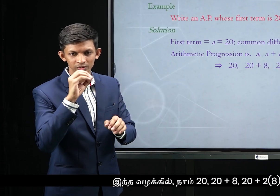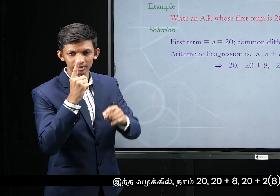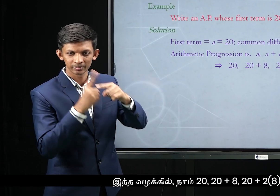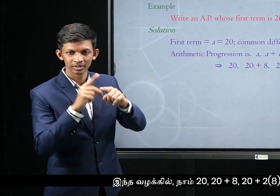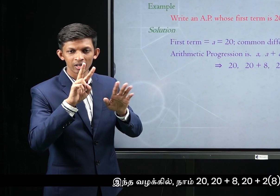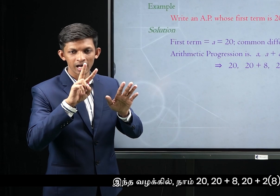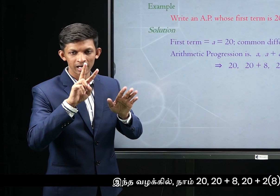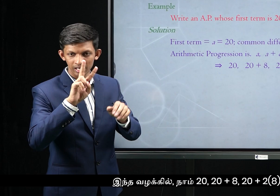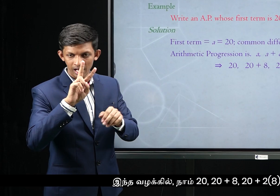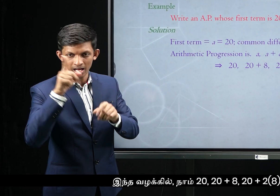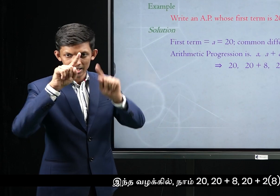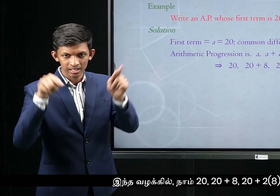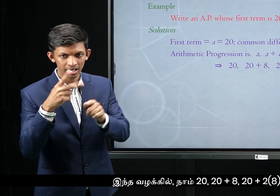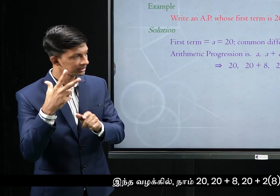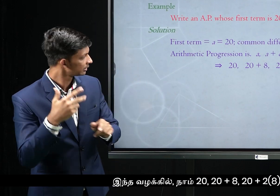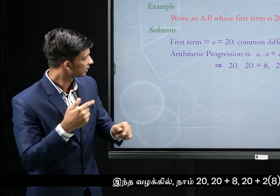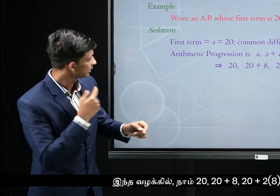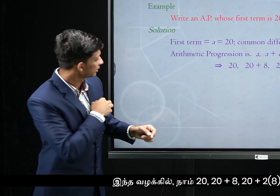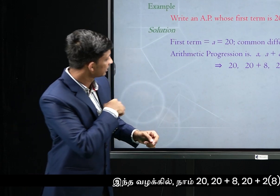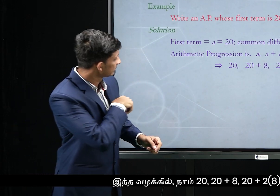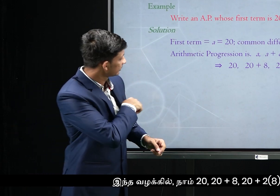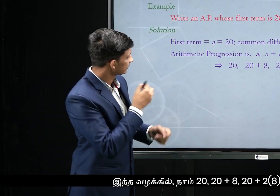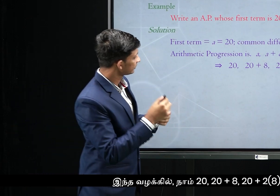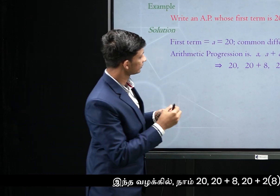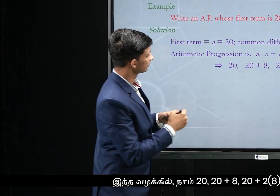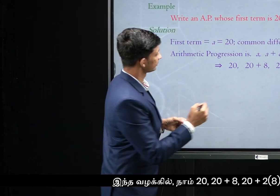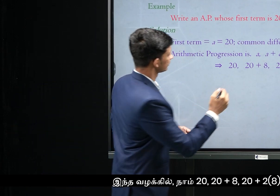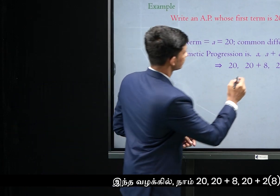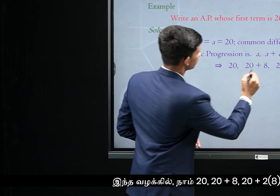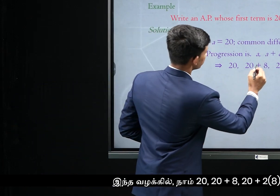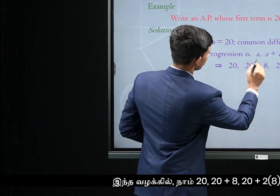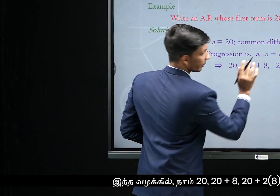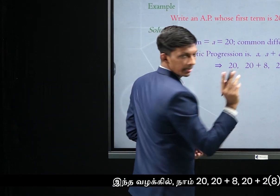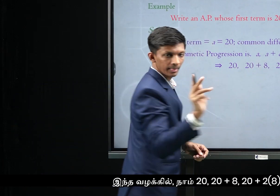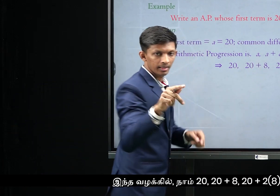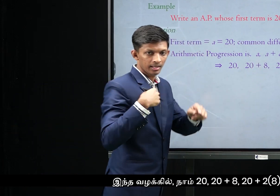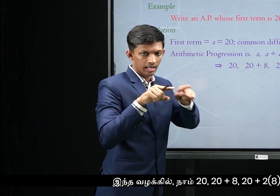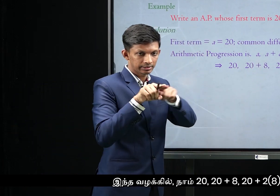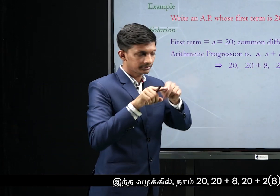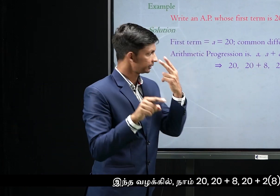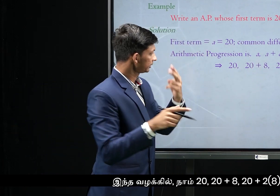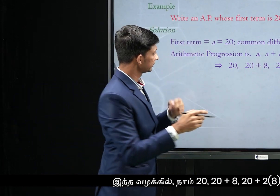2 அடைப்புக்குறிக்குள் 8 20 கூட்டல் 3 அடைப்புக்குறிக்குள் 8.